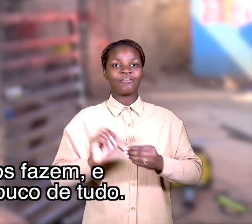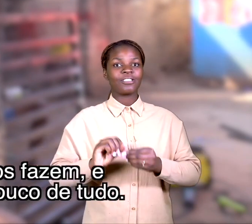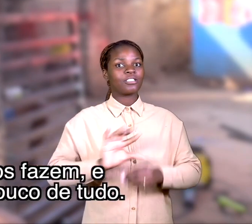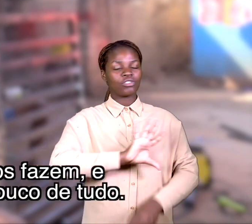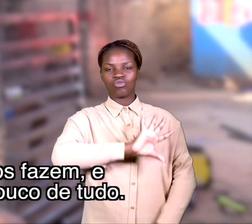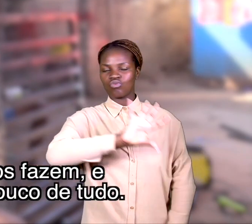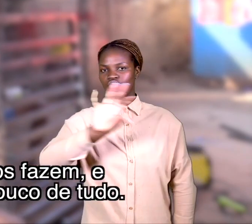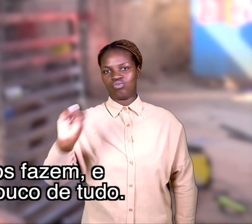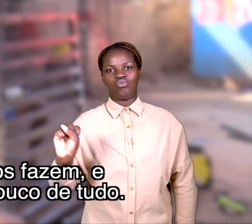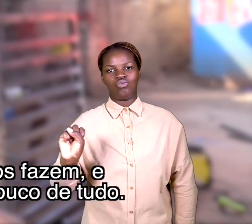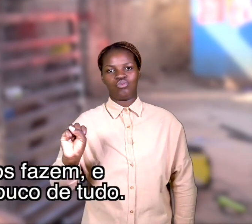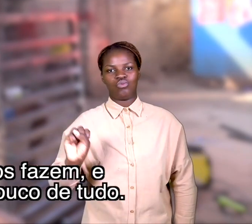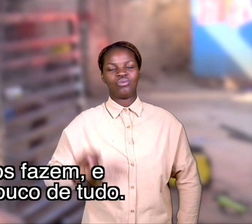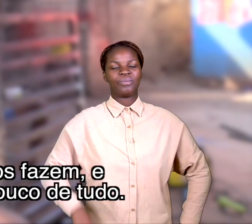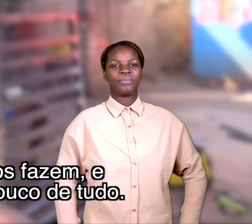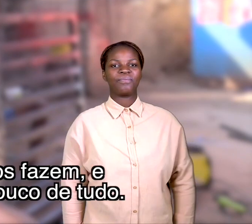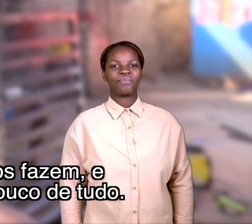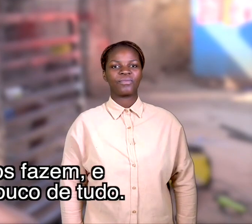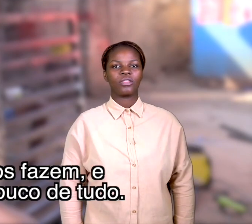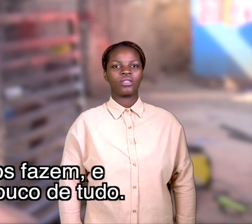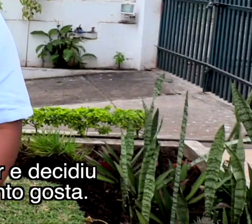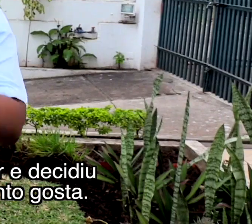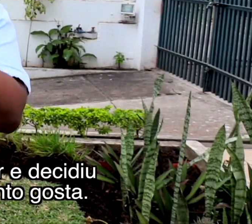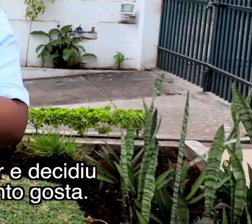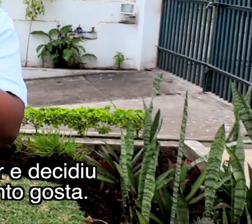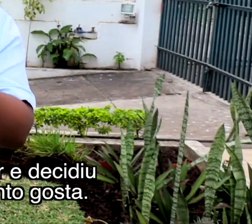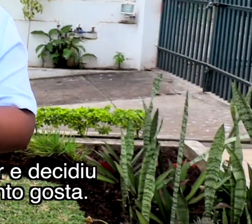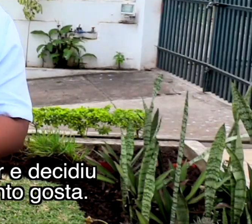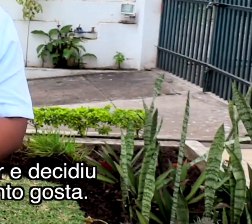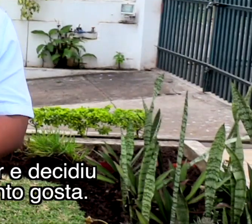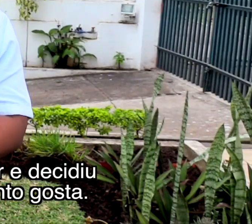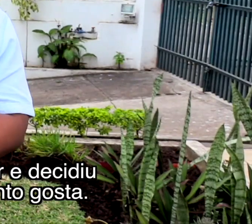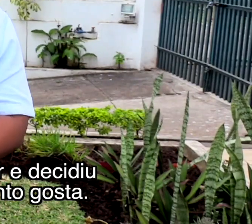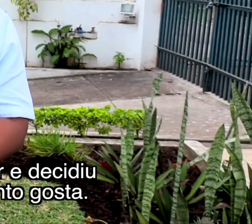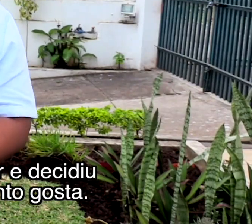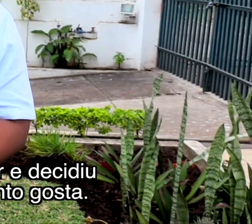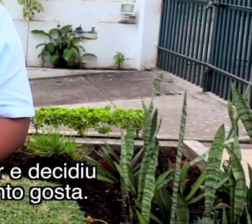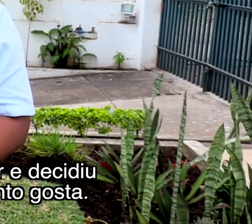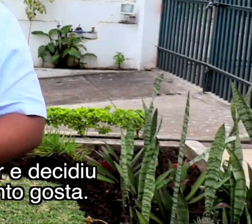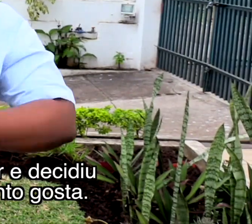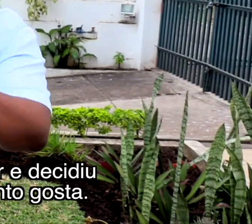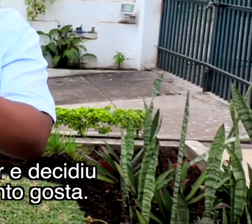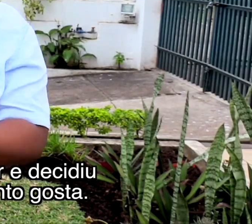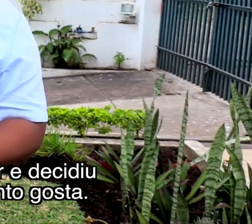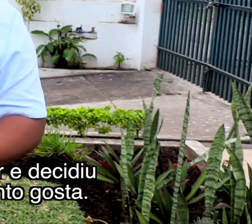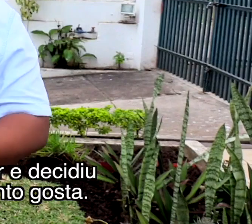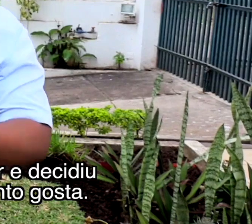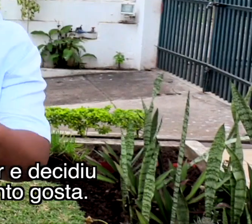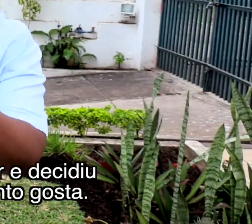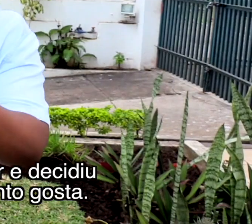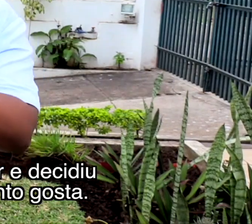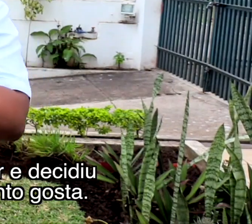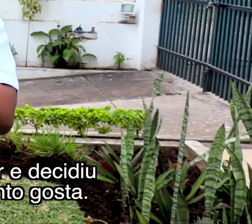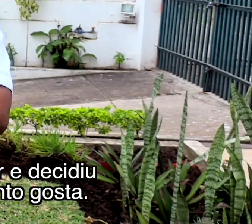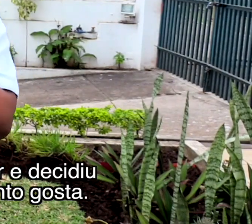graças a Deus, consigo fazer um pouco de tudo. Mas Elton não se deixou vergar e decidiu formar-se em